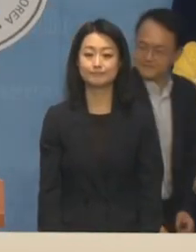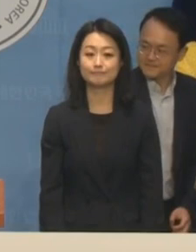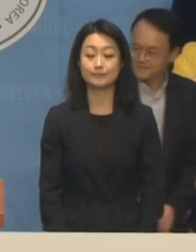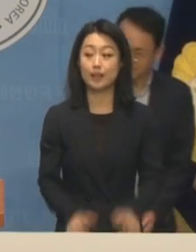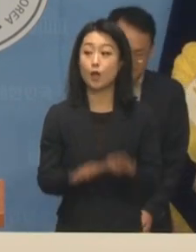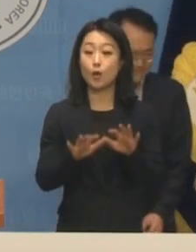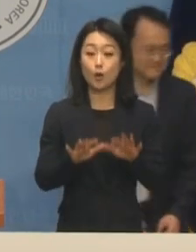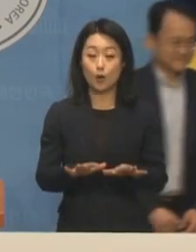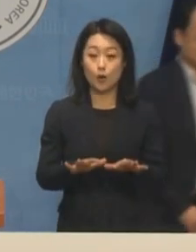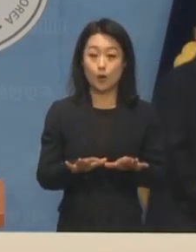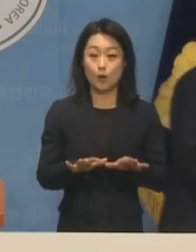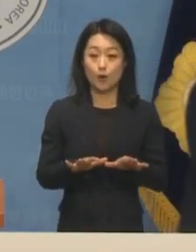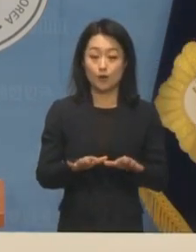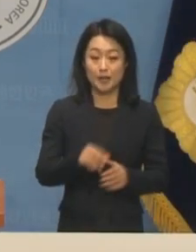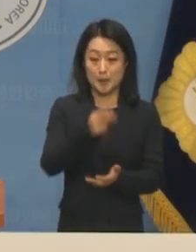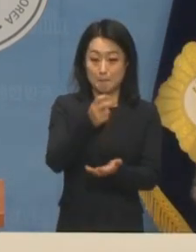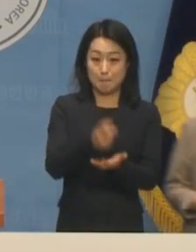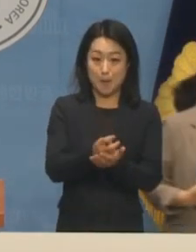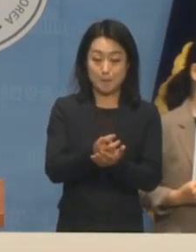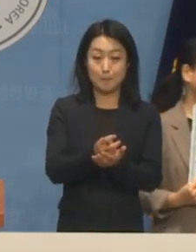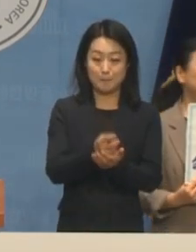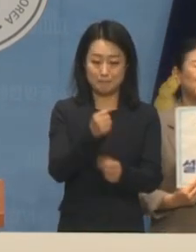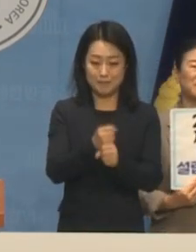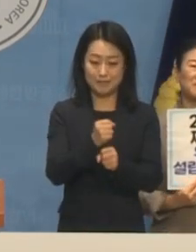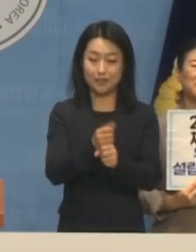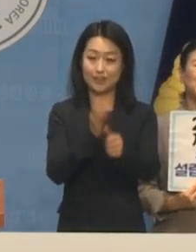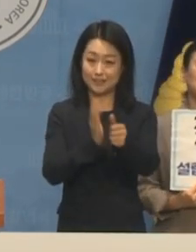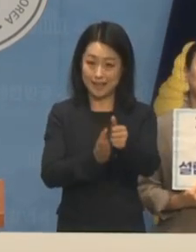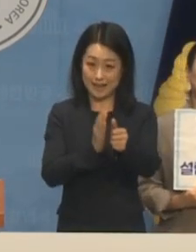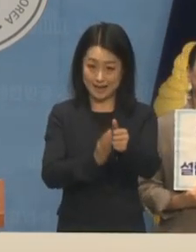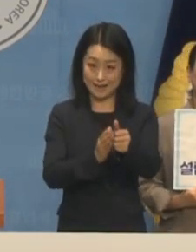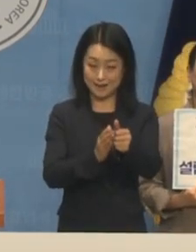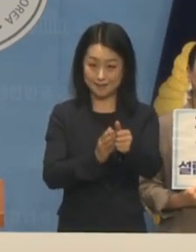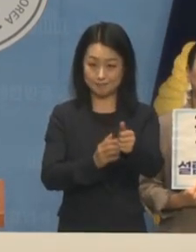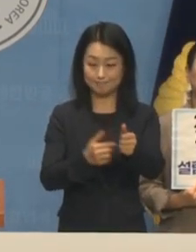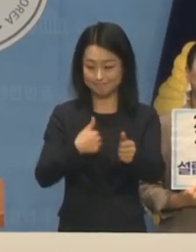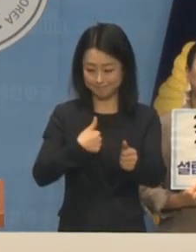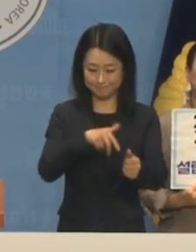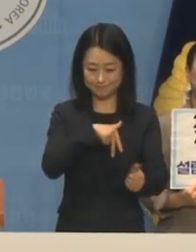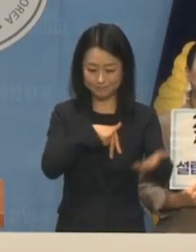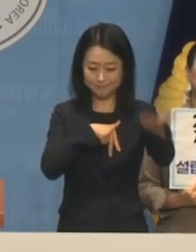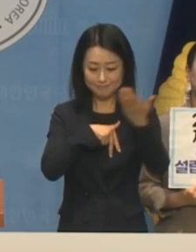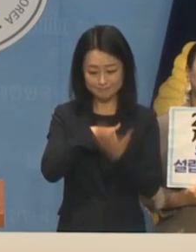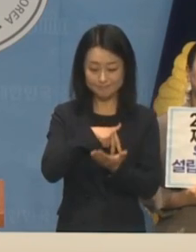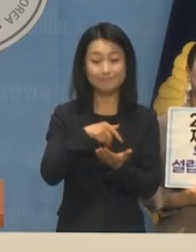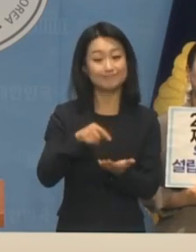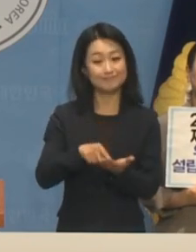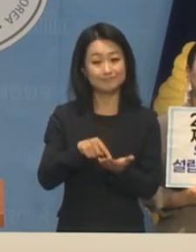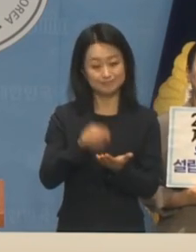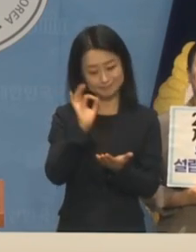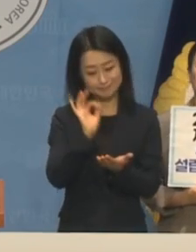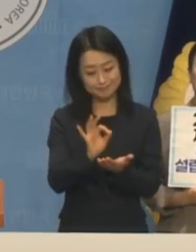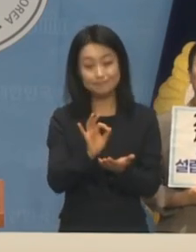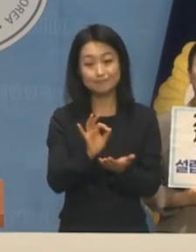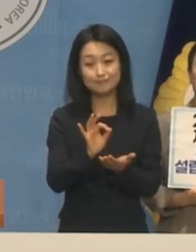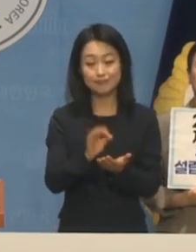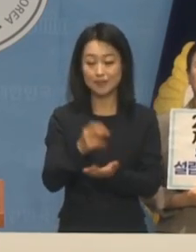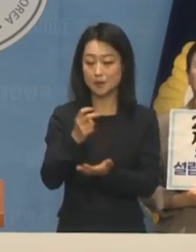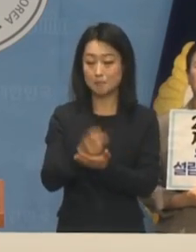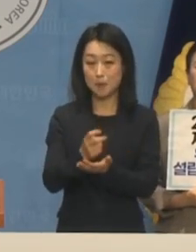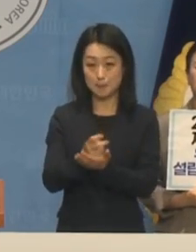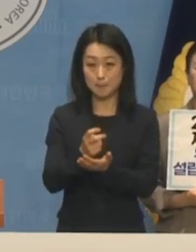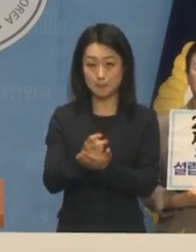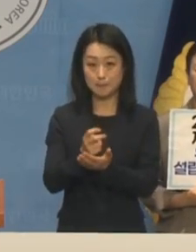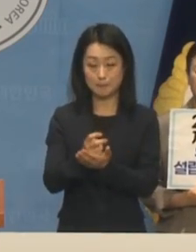네, 오늘 입법 청원안을 저희 의원실로 주십니다. 그러면 저희가 법제실과